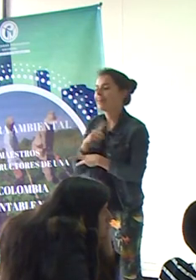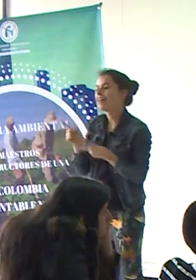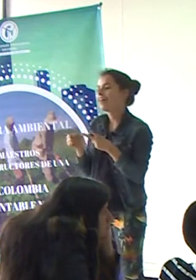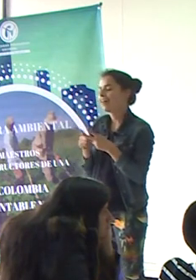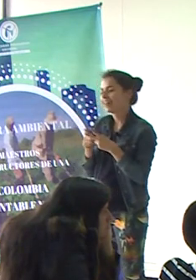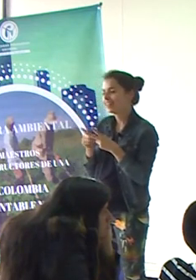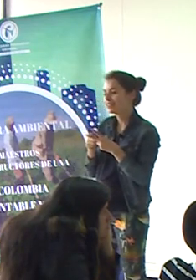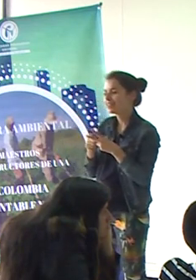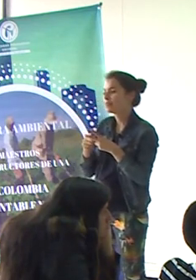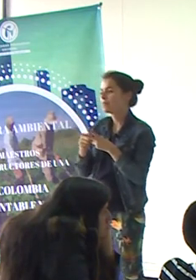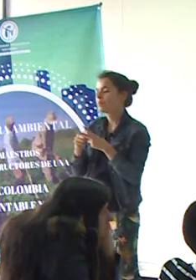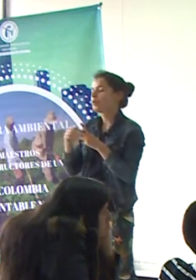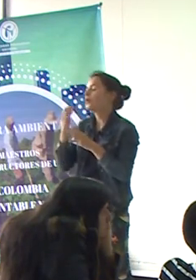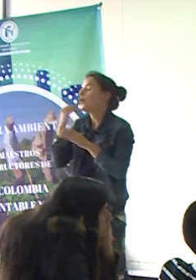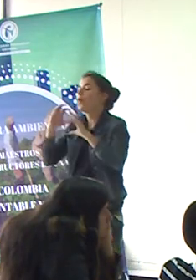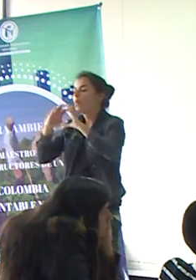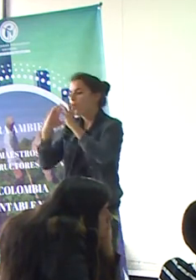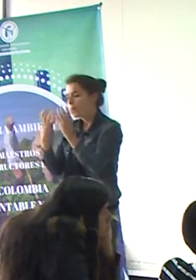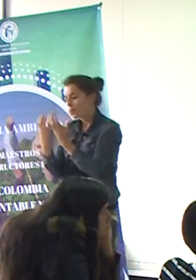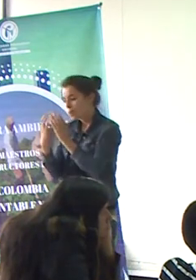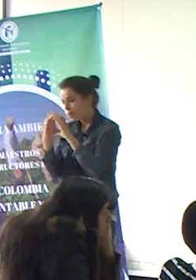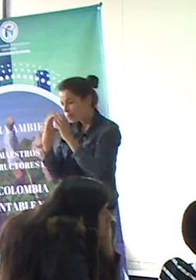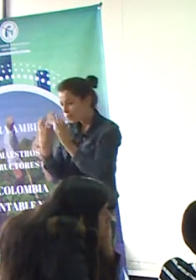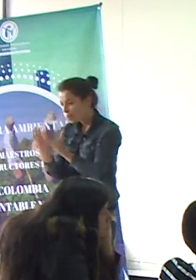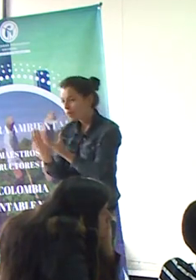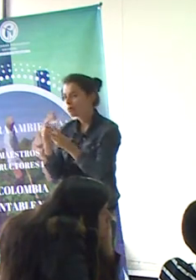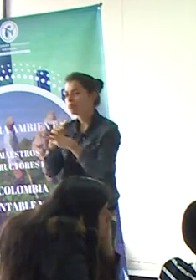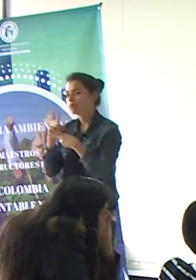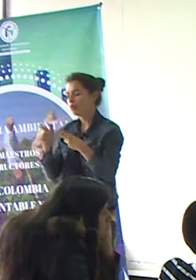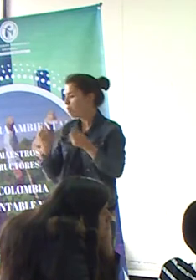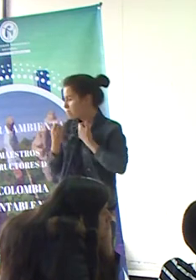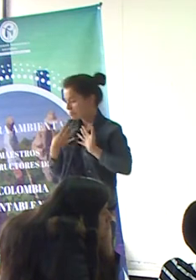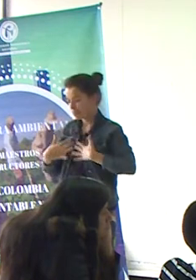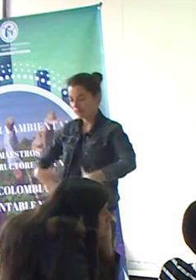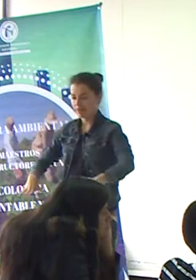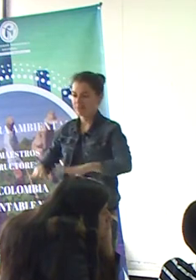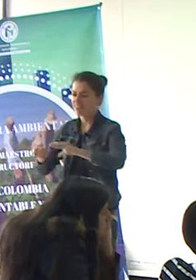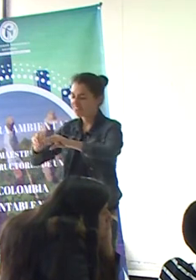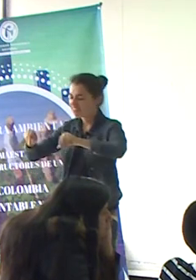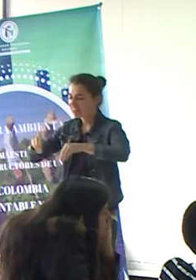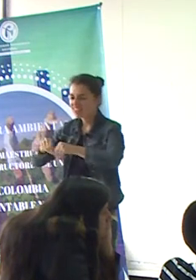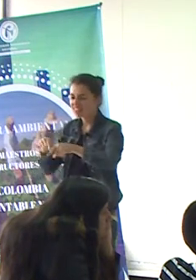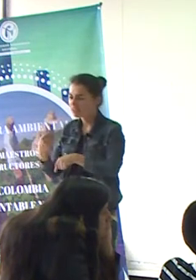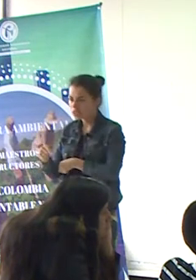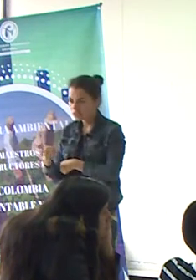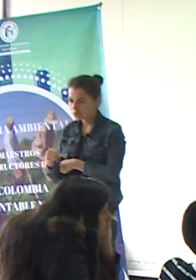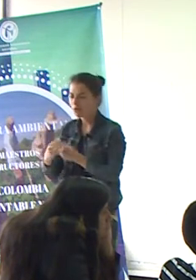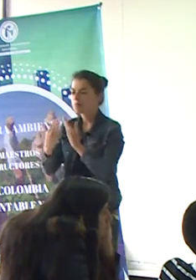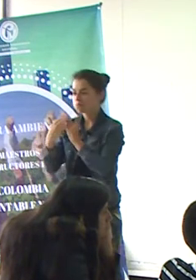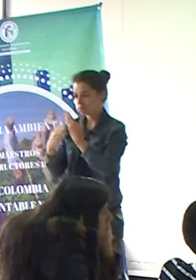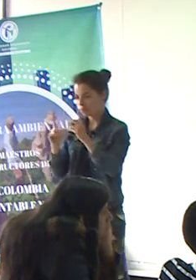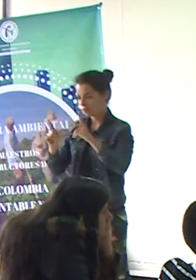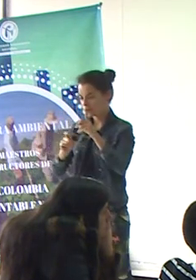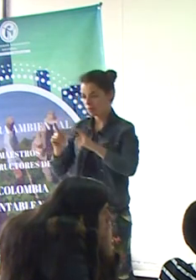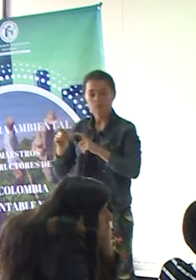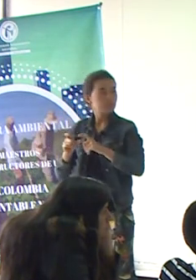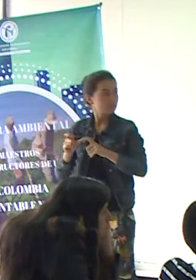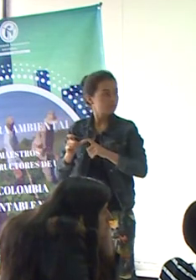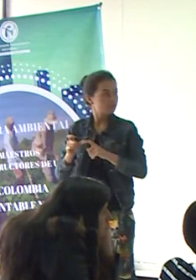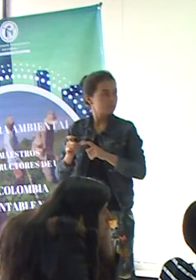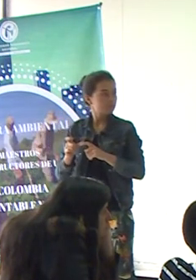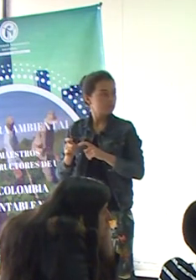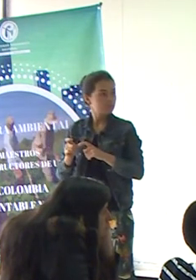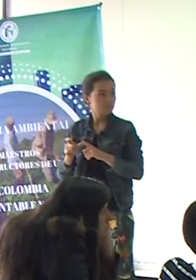representaciones sobre el tema planeta lo que usted crea que puede ser territorio que necesito que esté en esta parte